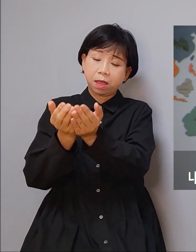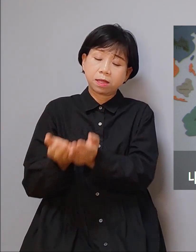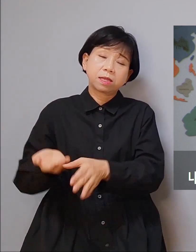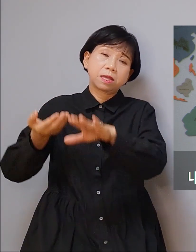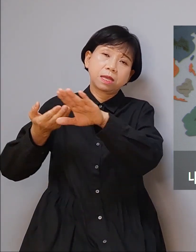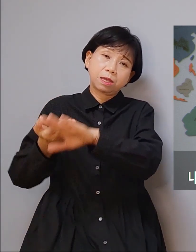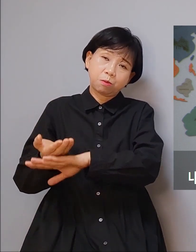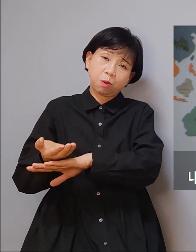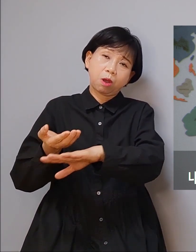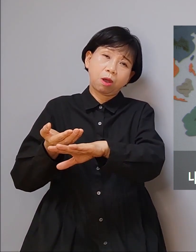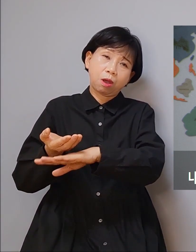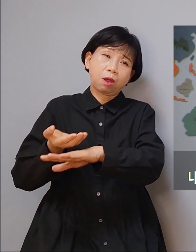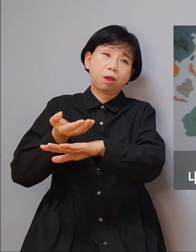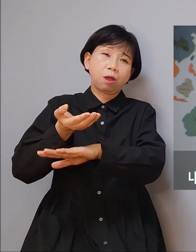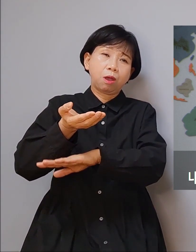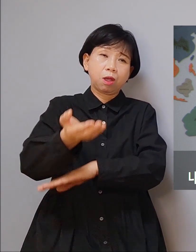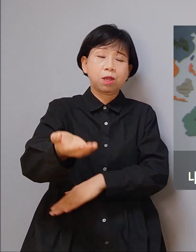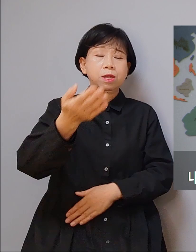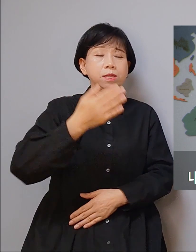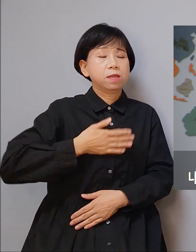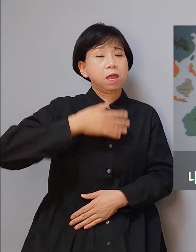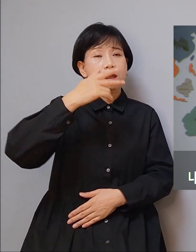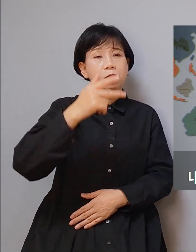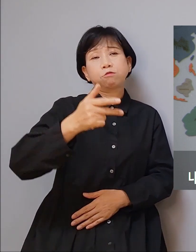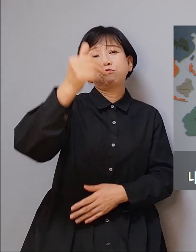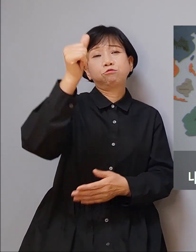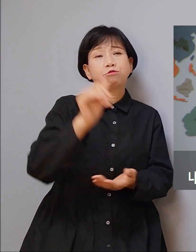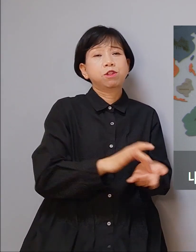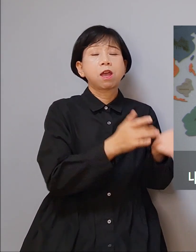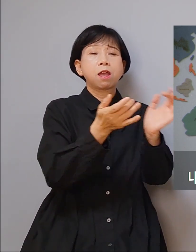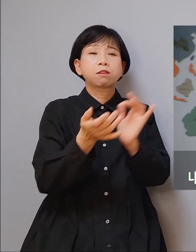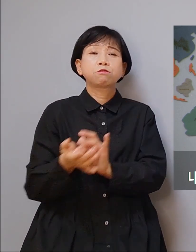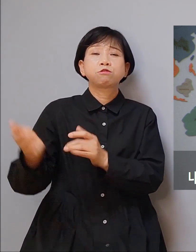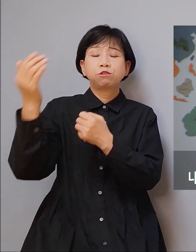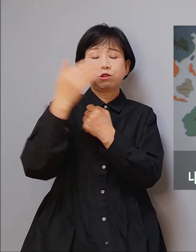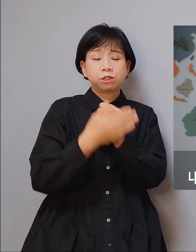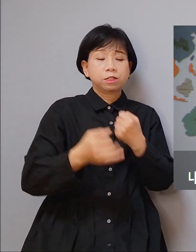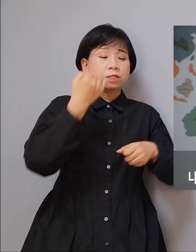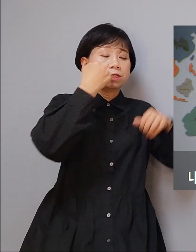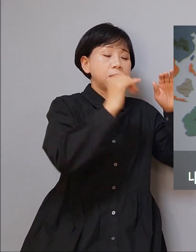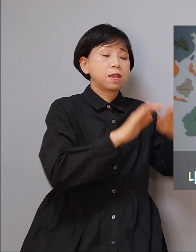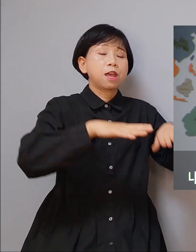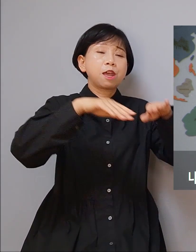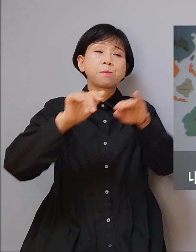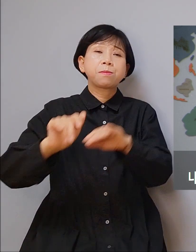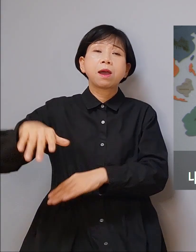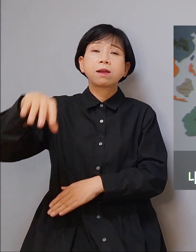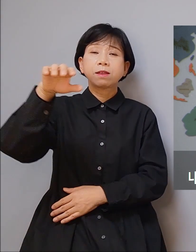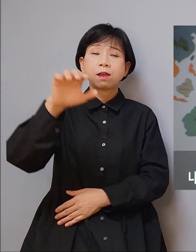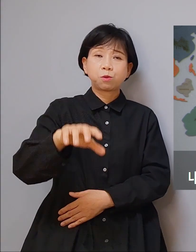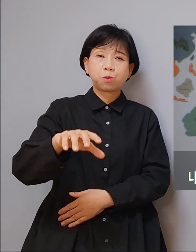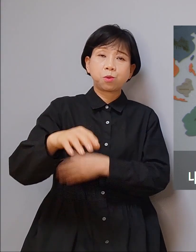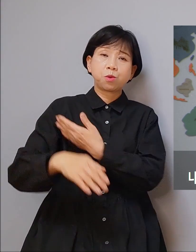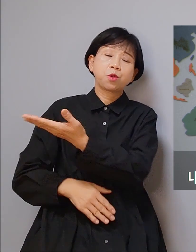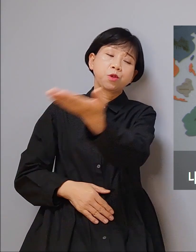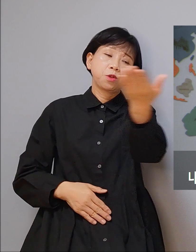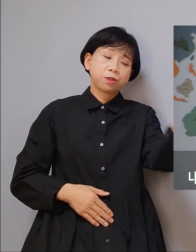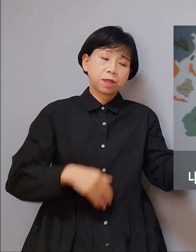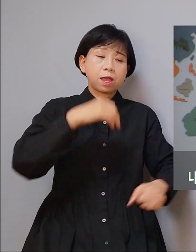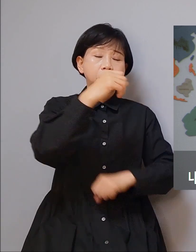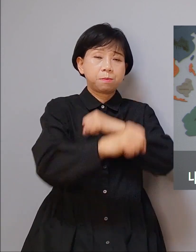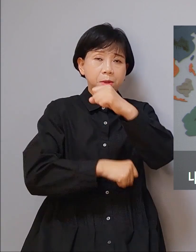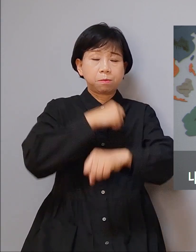창파에 배 띄워 내 주 예수 은혜의